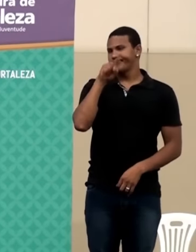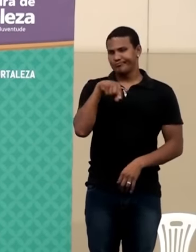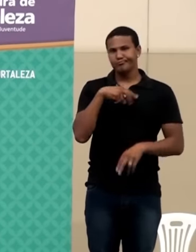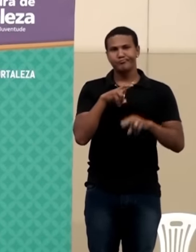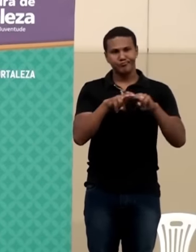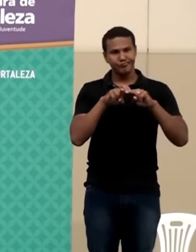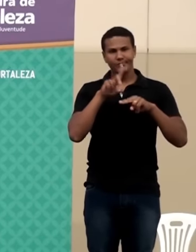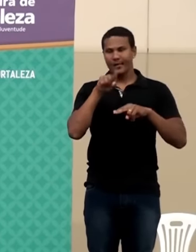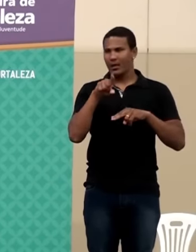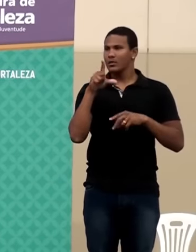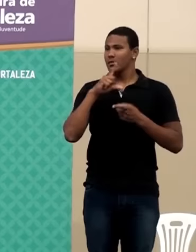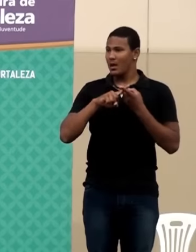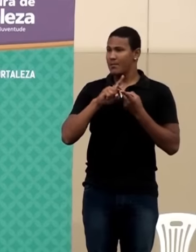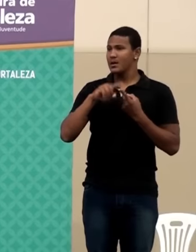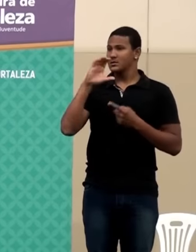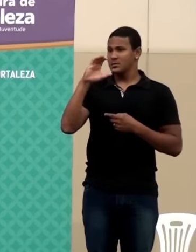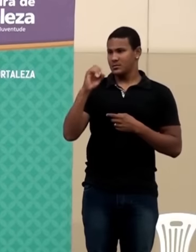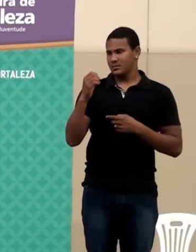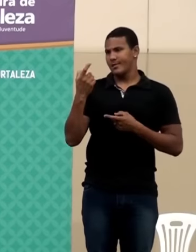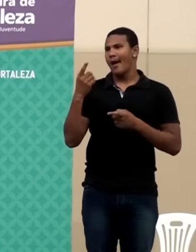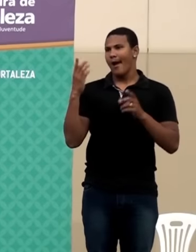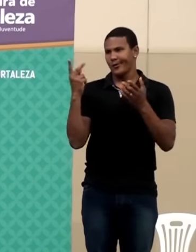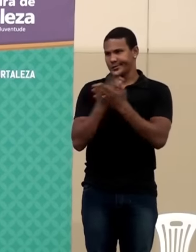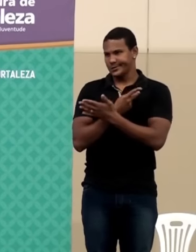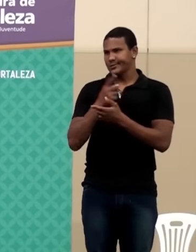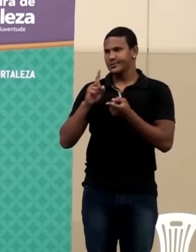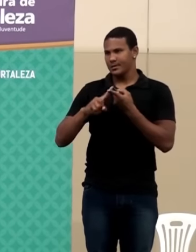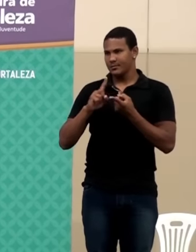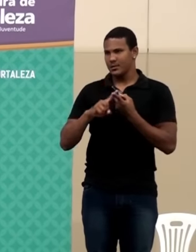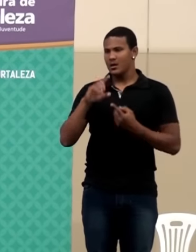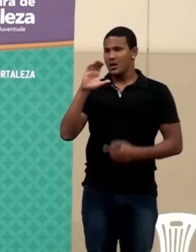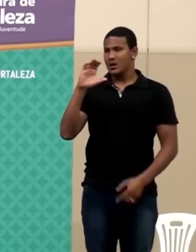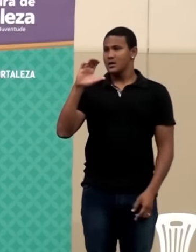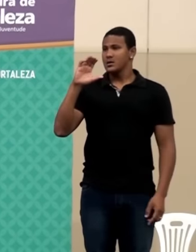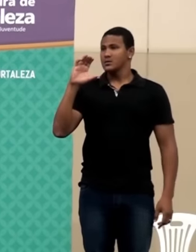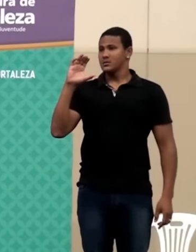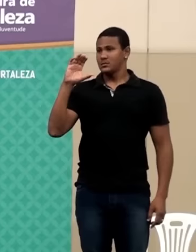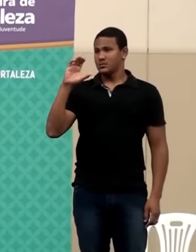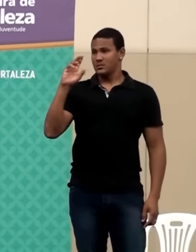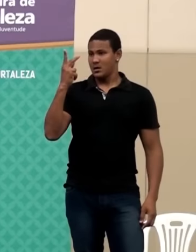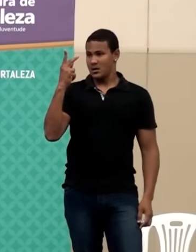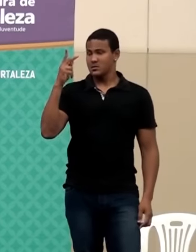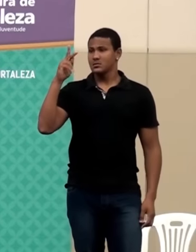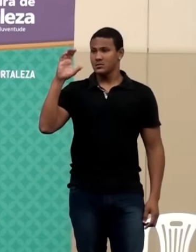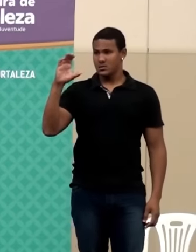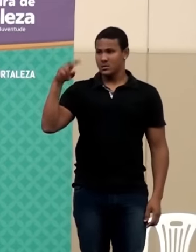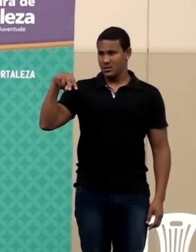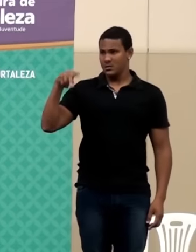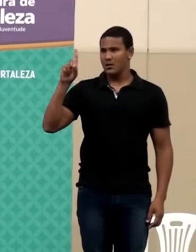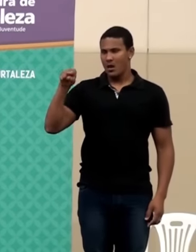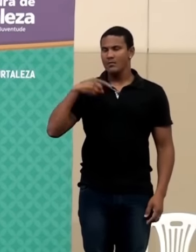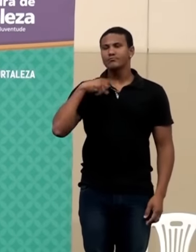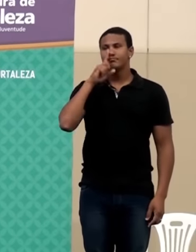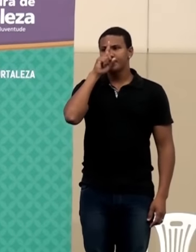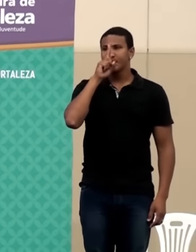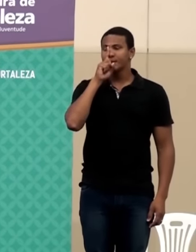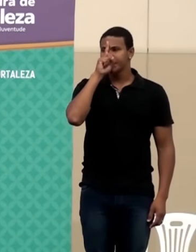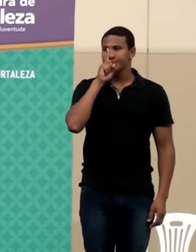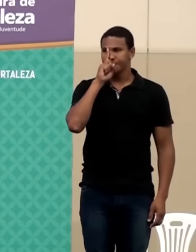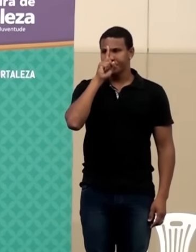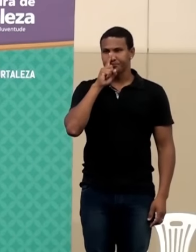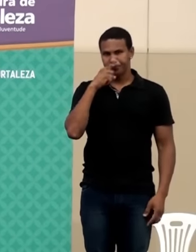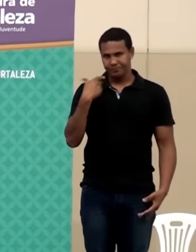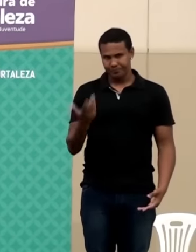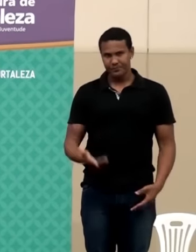foi liberado lá naquele processo, tá? Então, esse HCN é um gás extremamente perigoso, é um gás bastante tóxico,